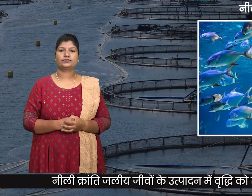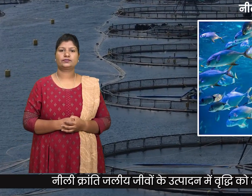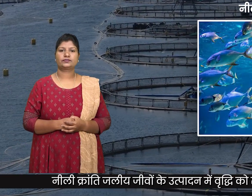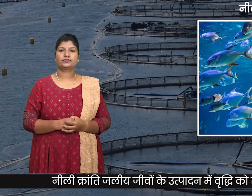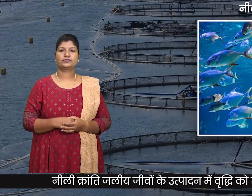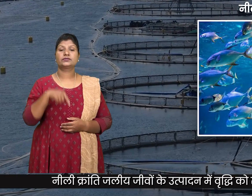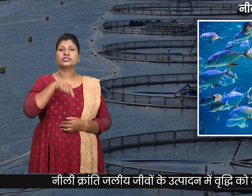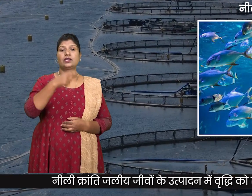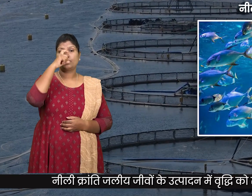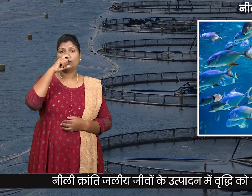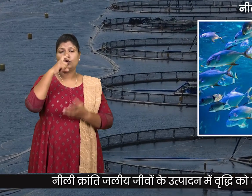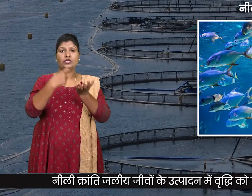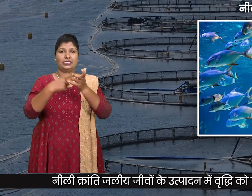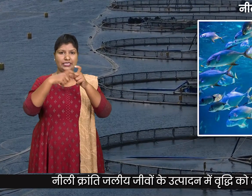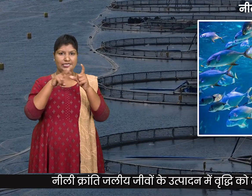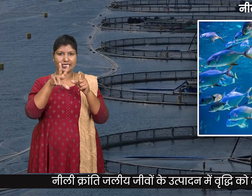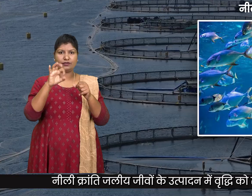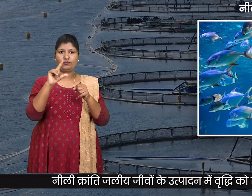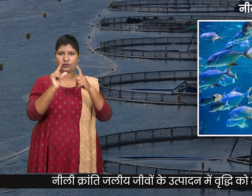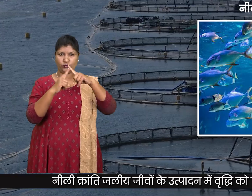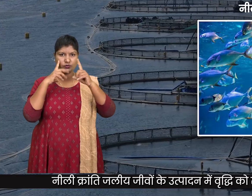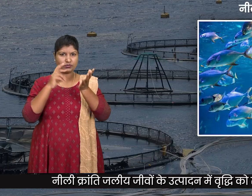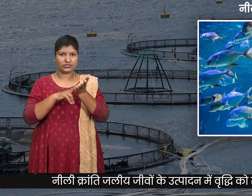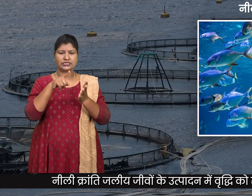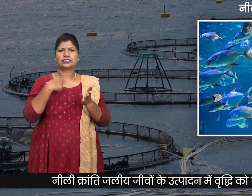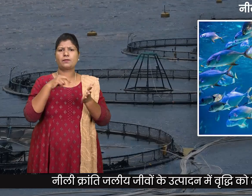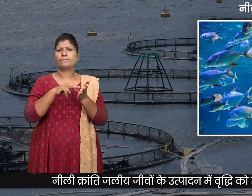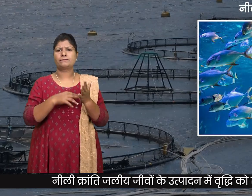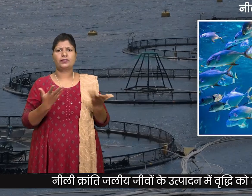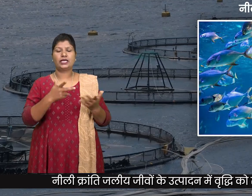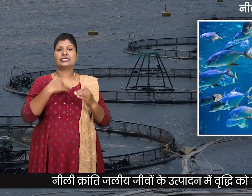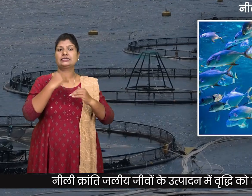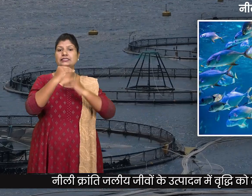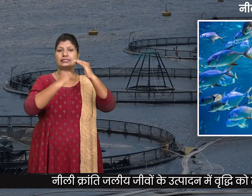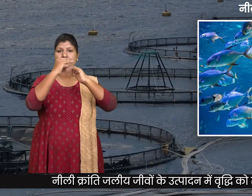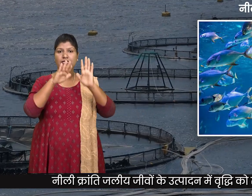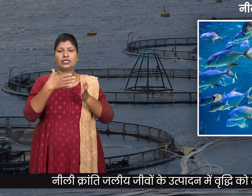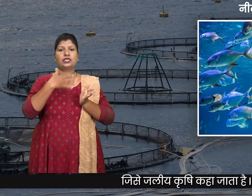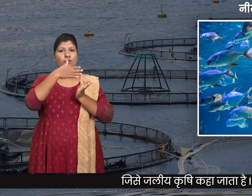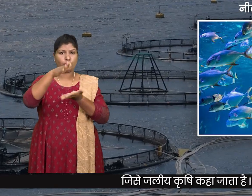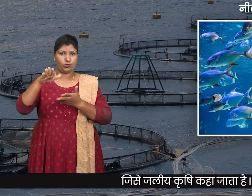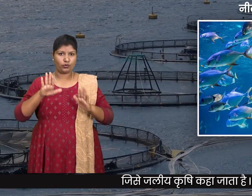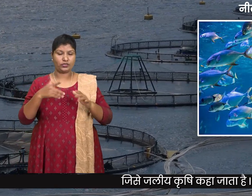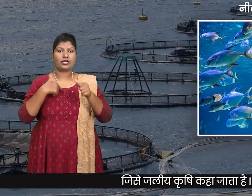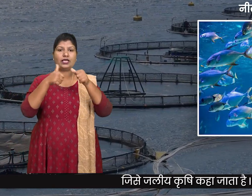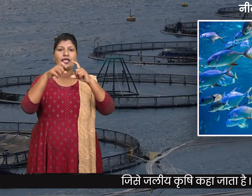नीली क्रांति जलीय जीवों के उत्पादन में वृद्धि को संदर्भित करती है, जिसे जलीय